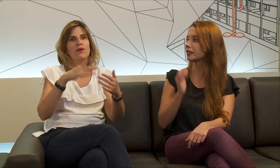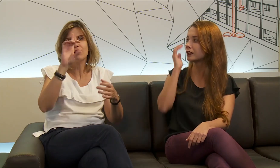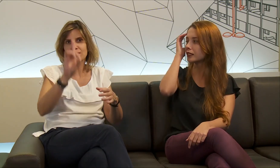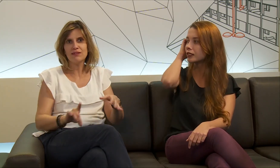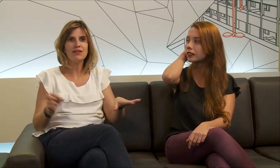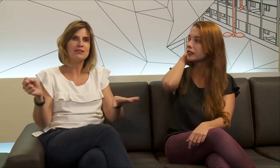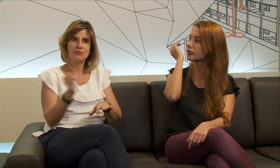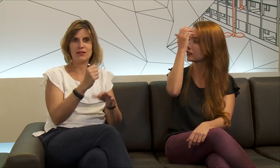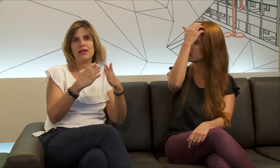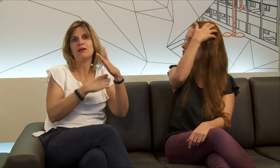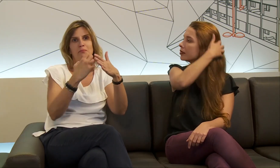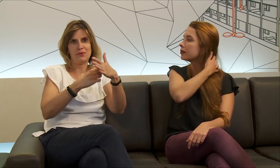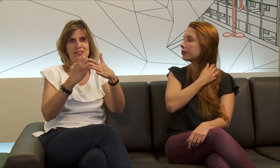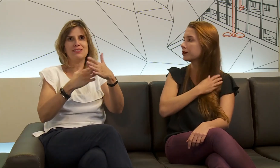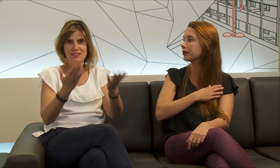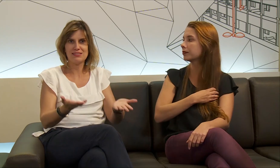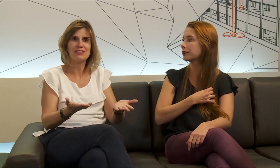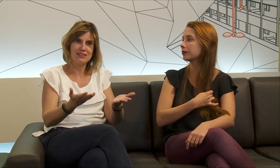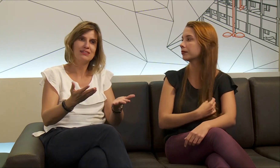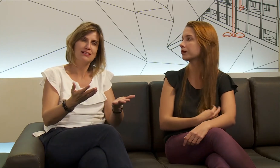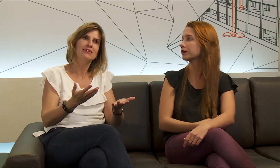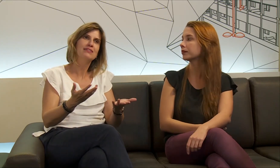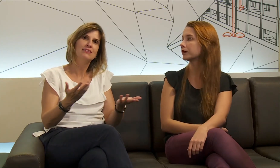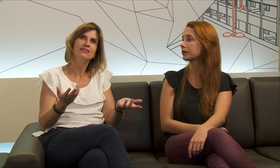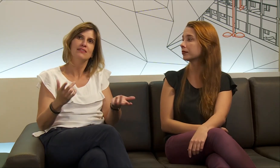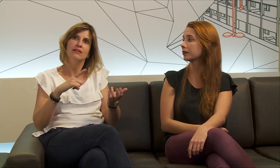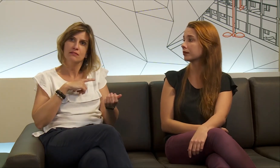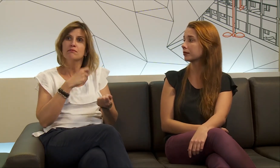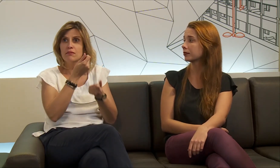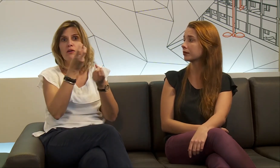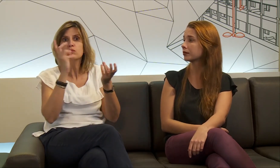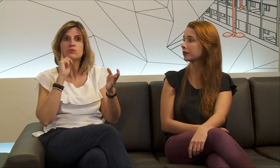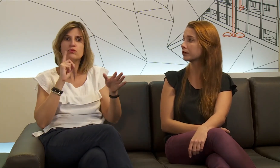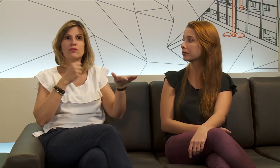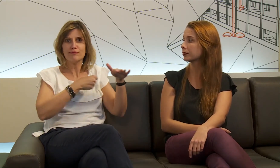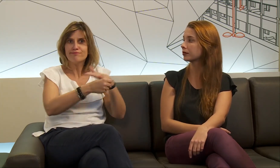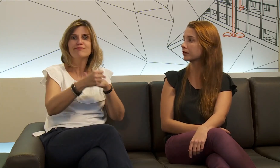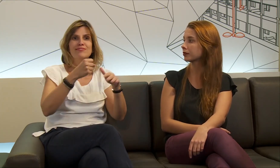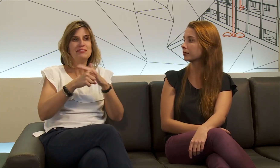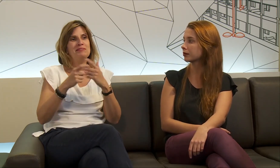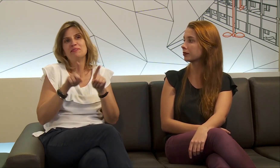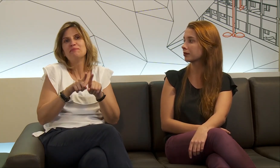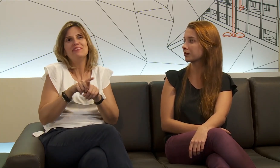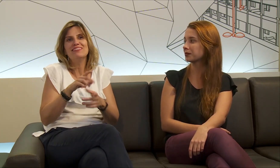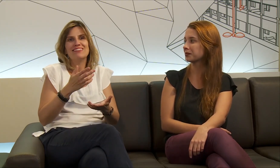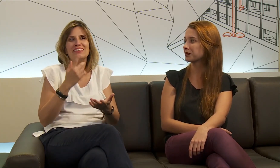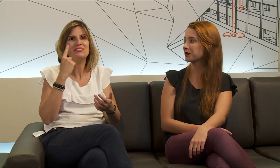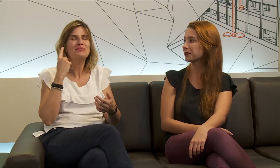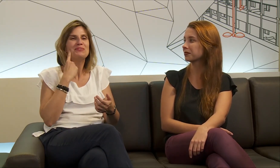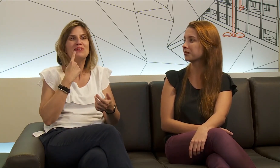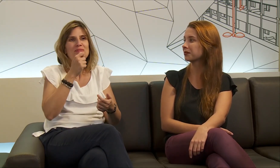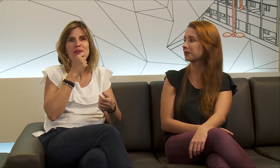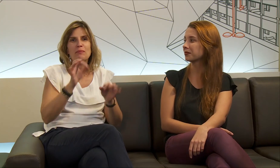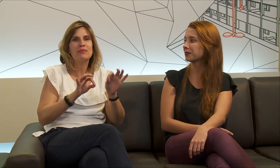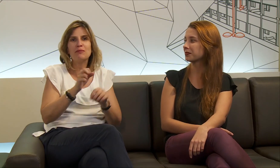para as empresas. Então, as empresas precisam contratar surdos, mas da mesma forma, eles